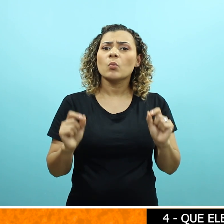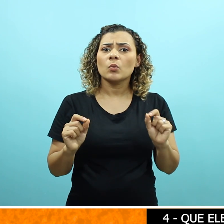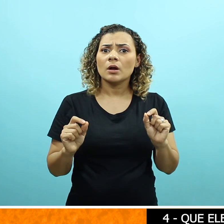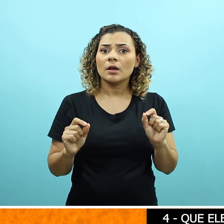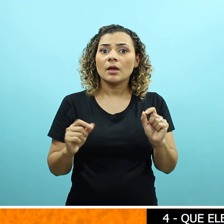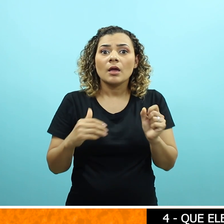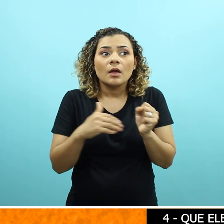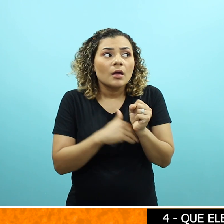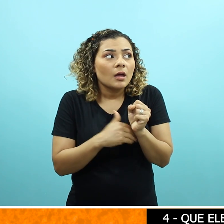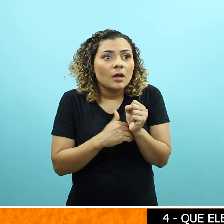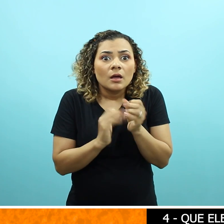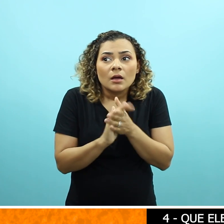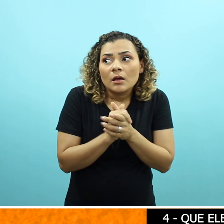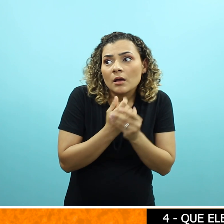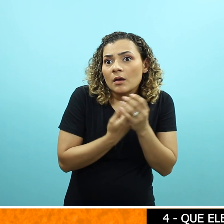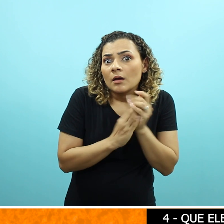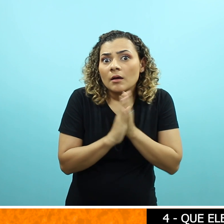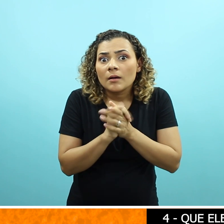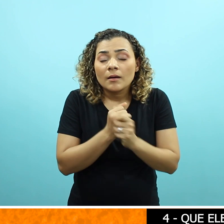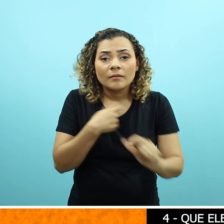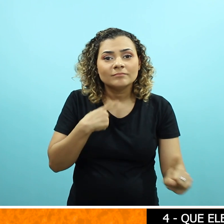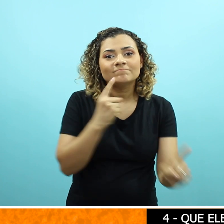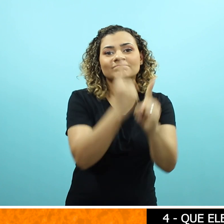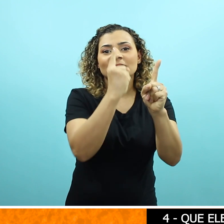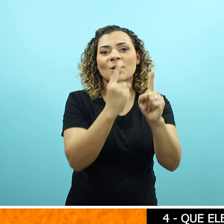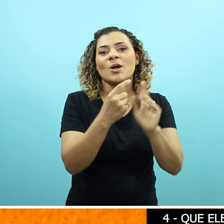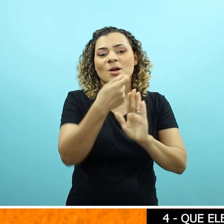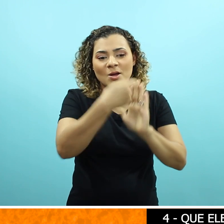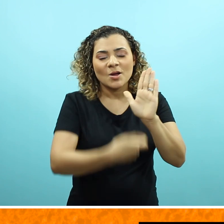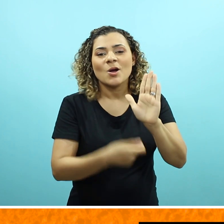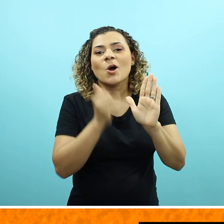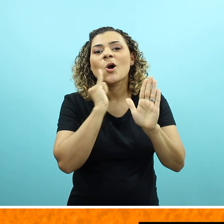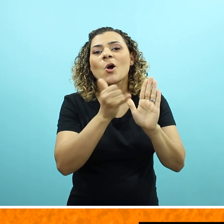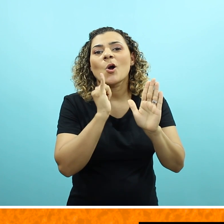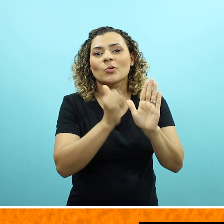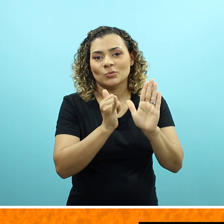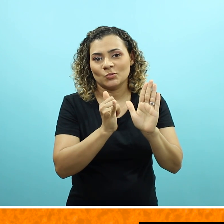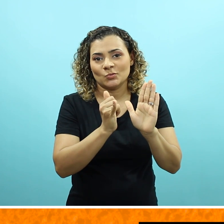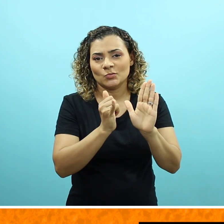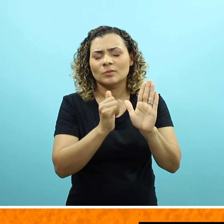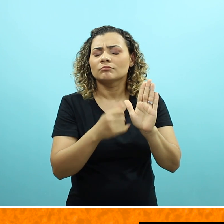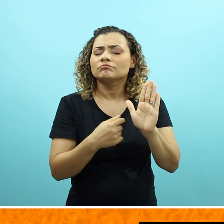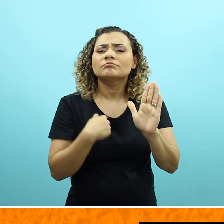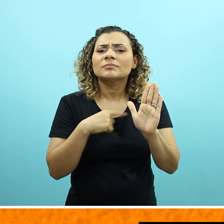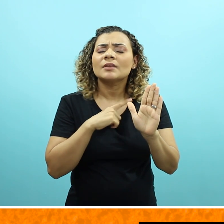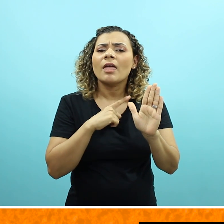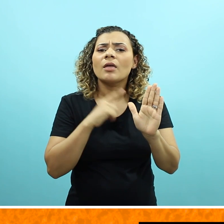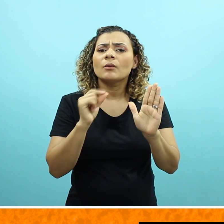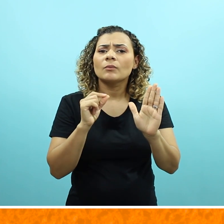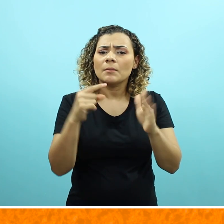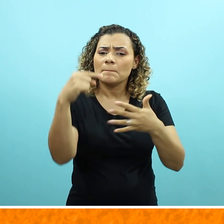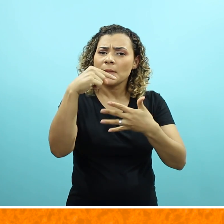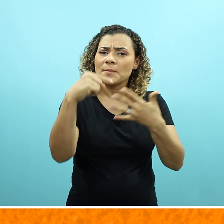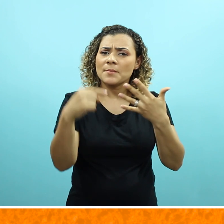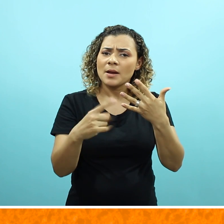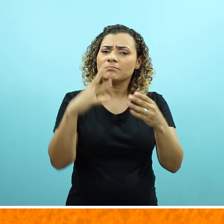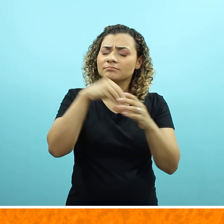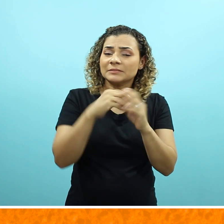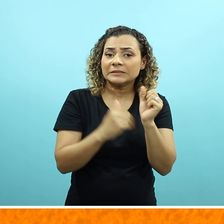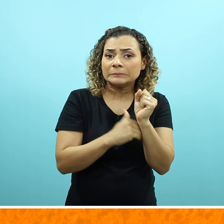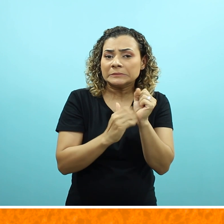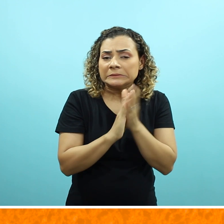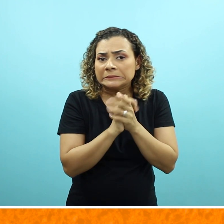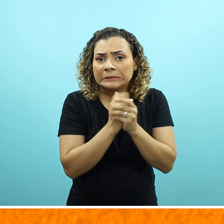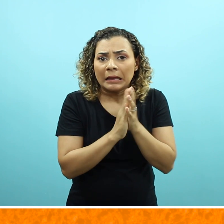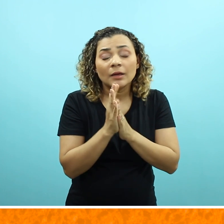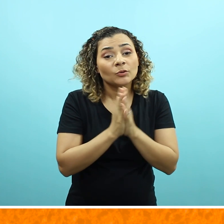4. Que elemento de mistério está presente no conto Maria Angula?